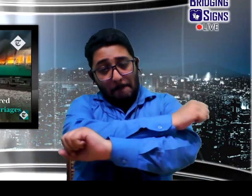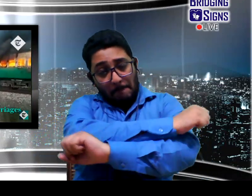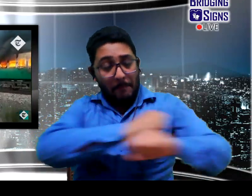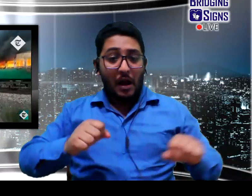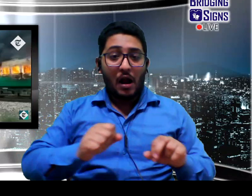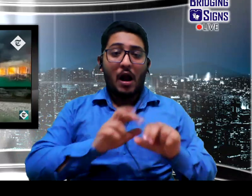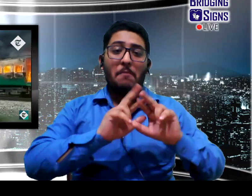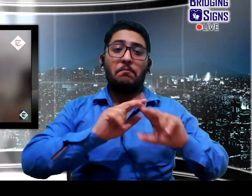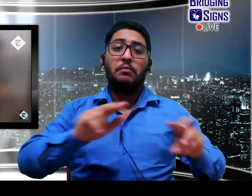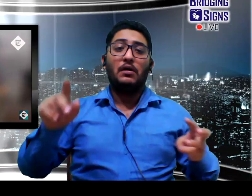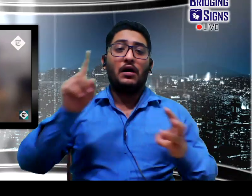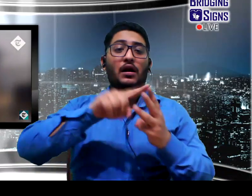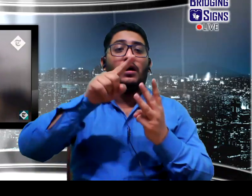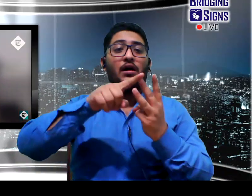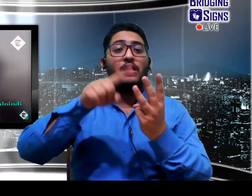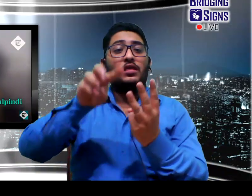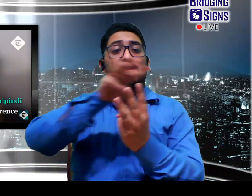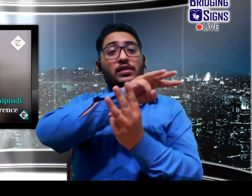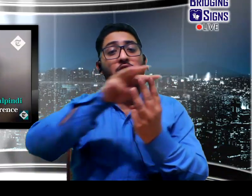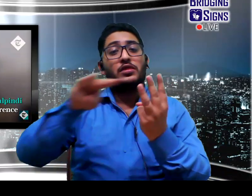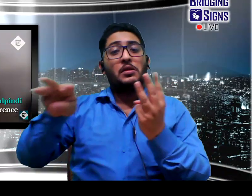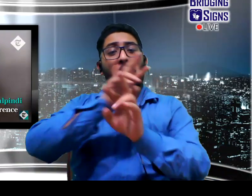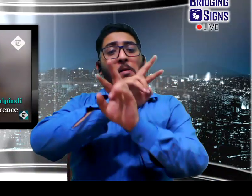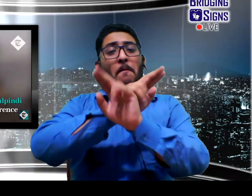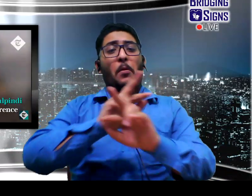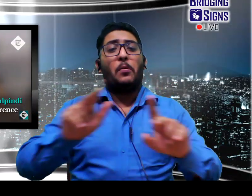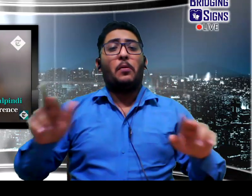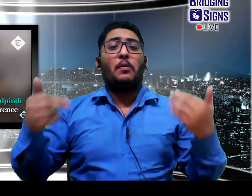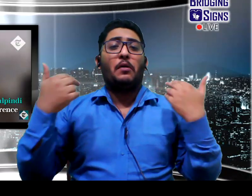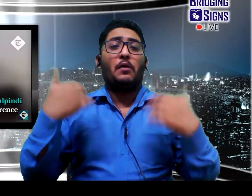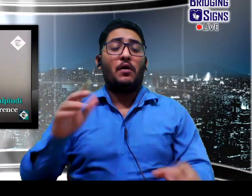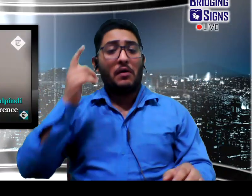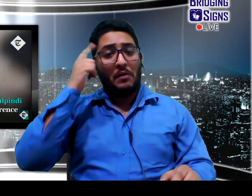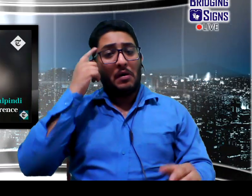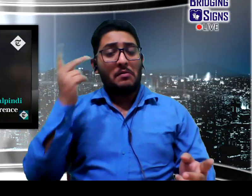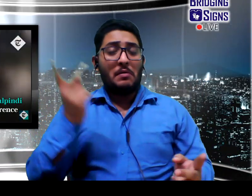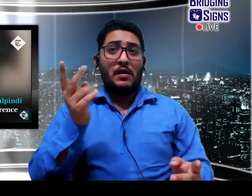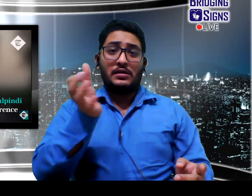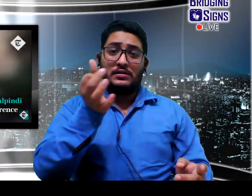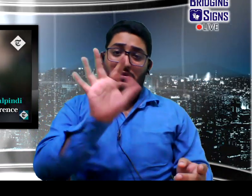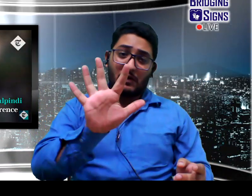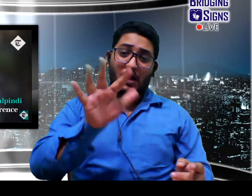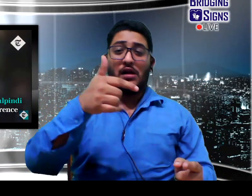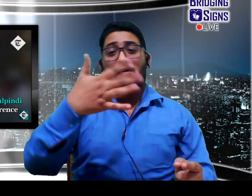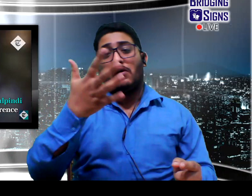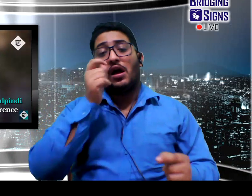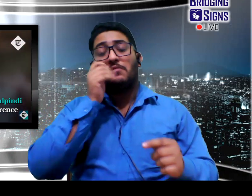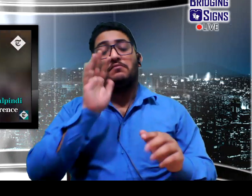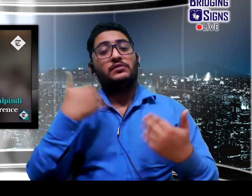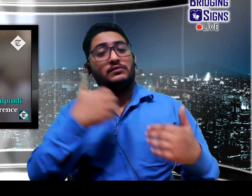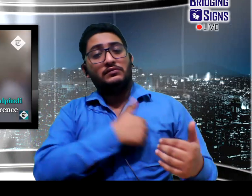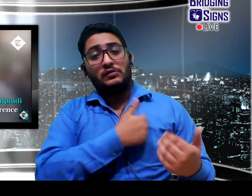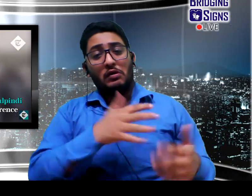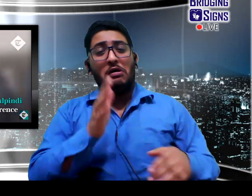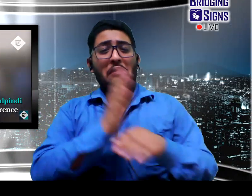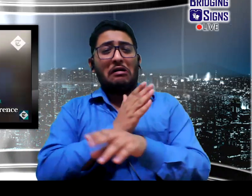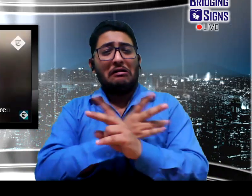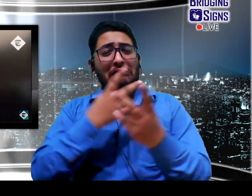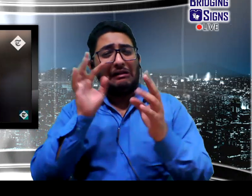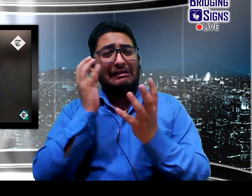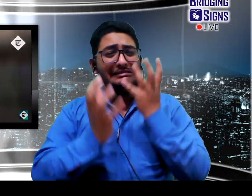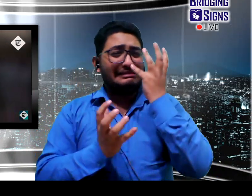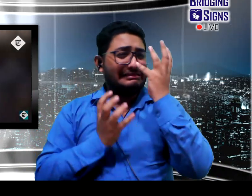आग लगी पड़ी है। लोगों ने तमाशा बनाया इसमें जो और भी जो ना लोग जो ना वो हो